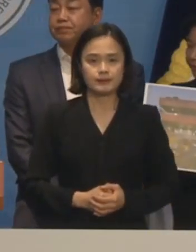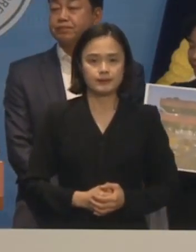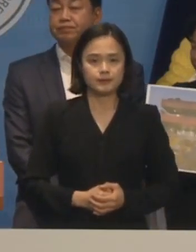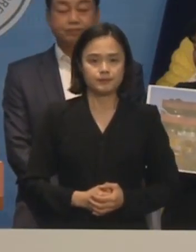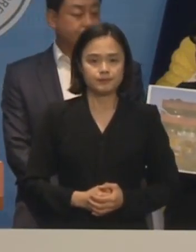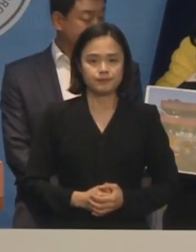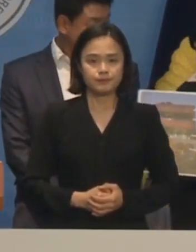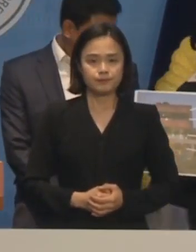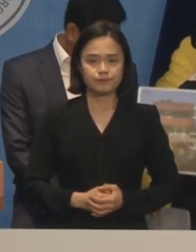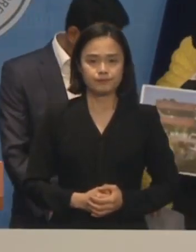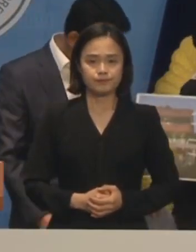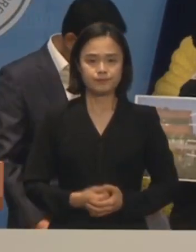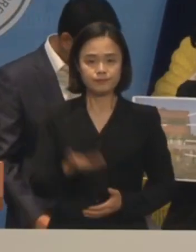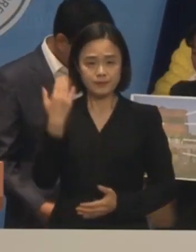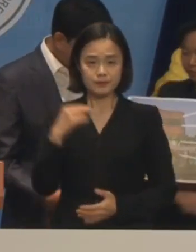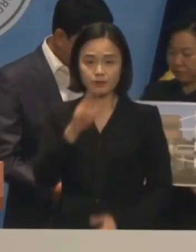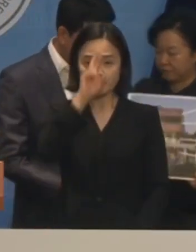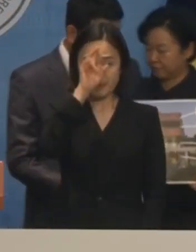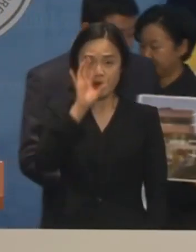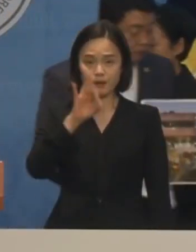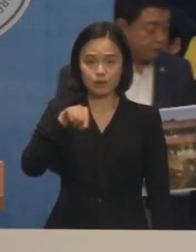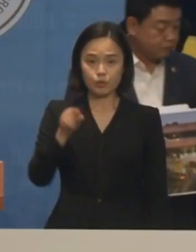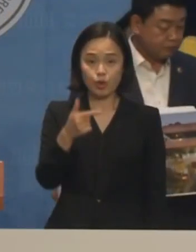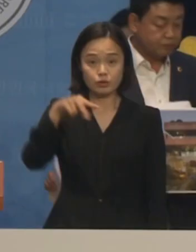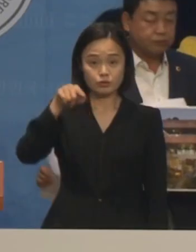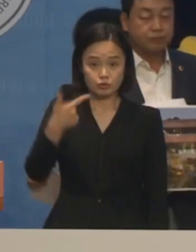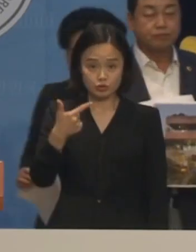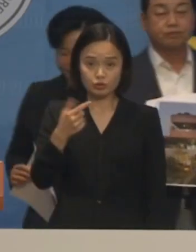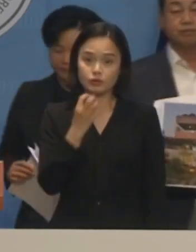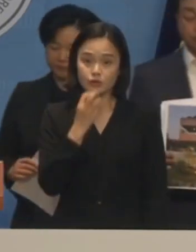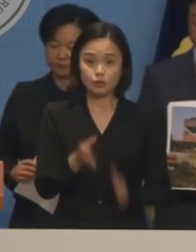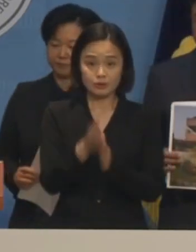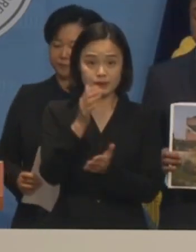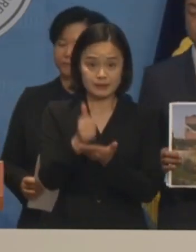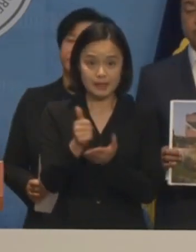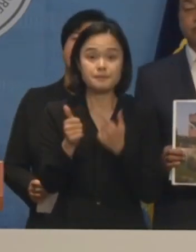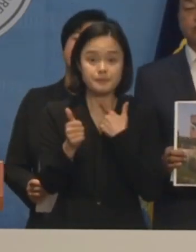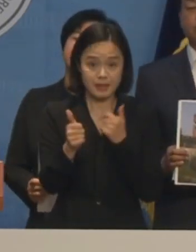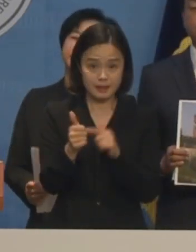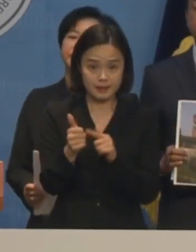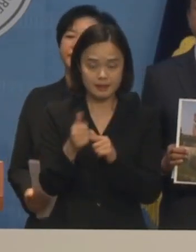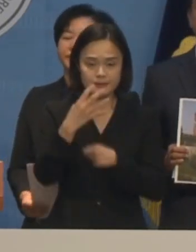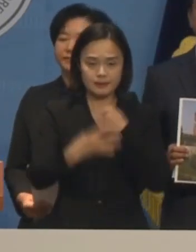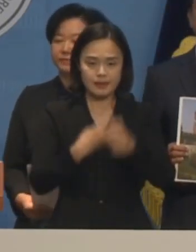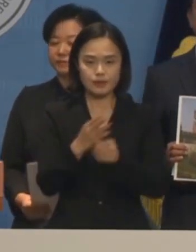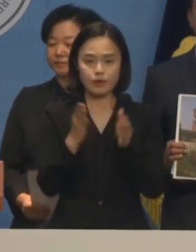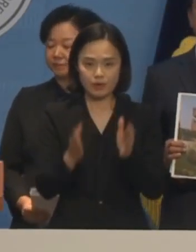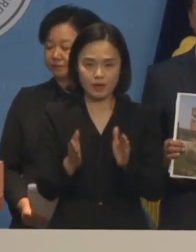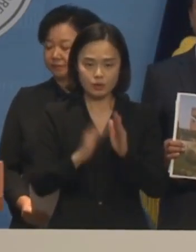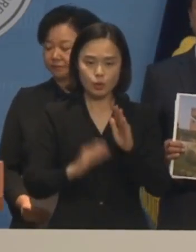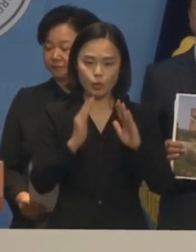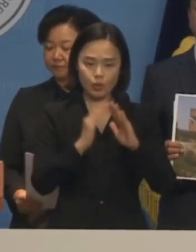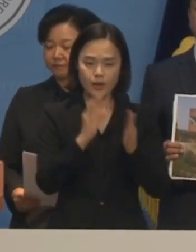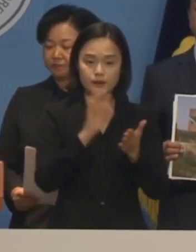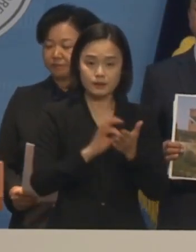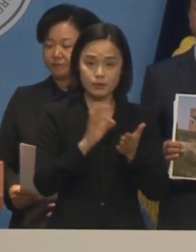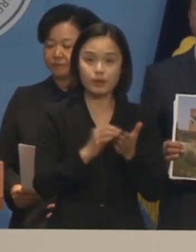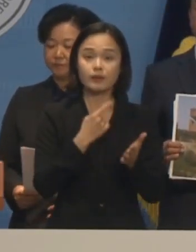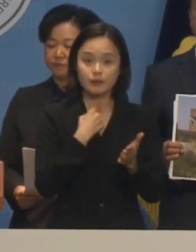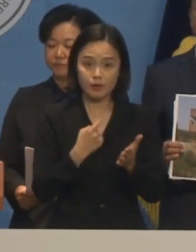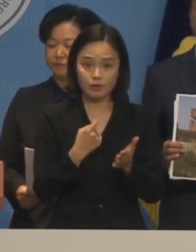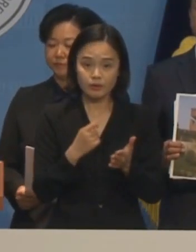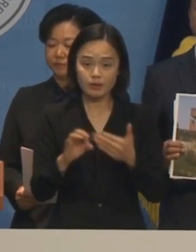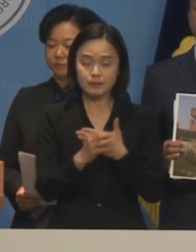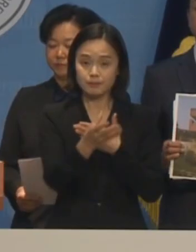이는 박원순 전 시장이 4년간 사용했던 공간 임대료 총액 1억 원의 5.6배에